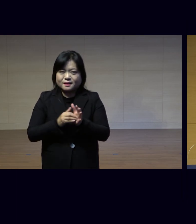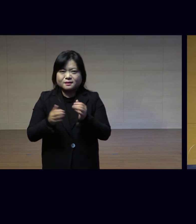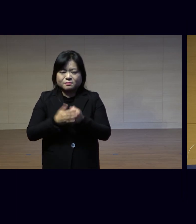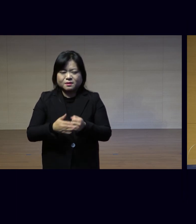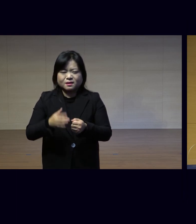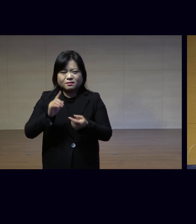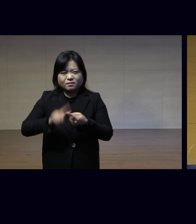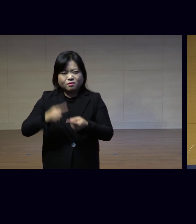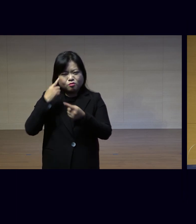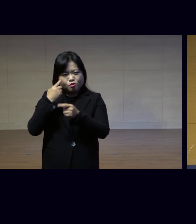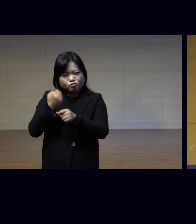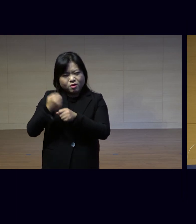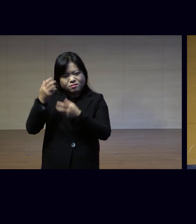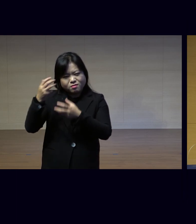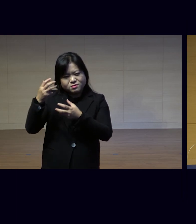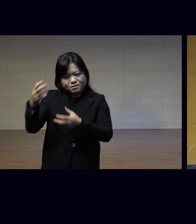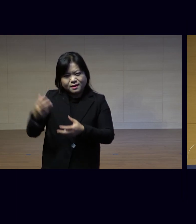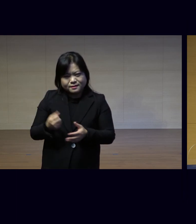가진 것이지